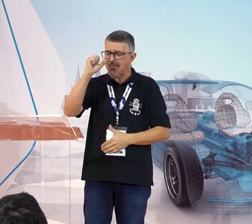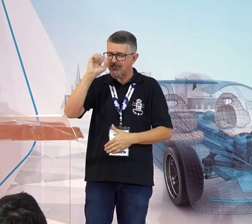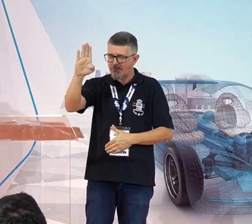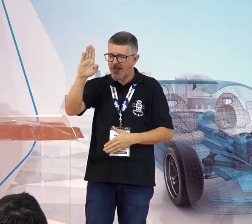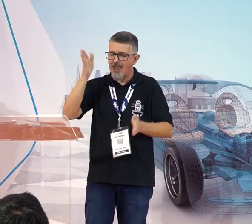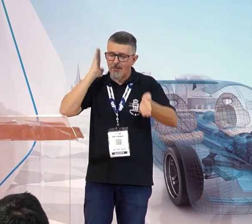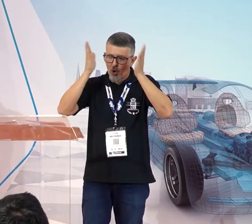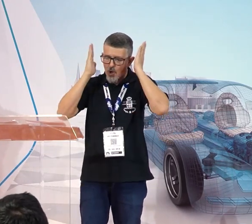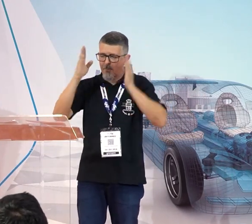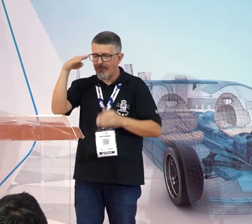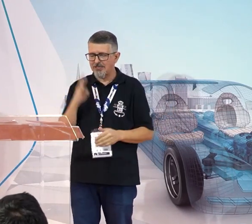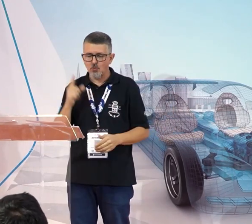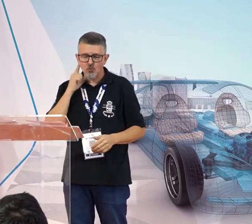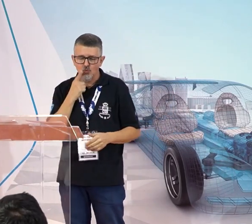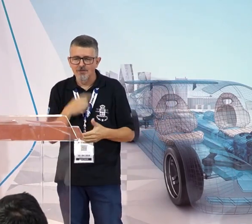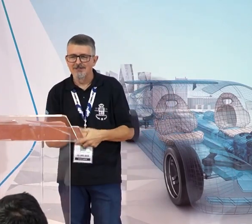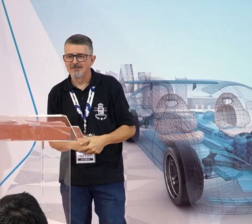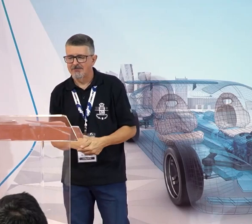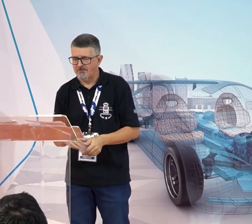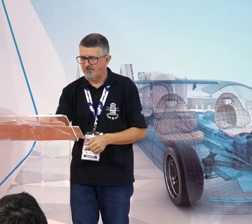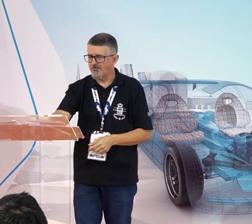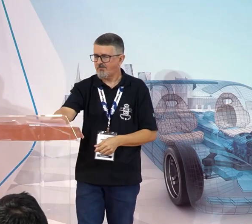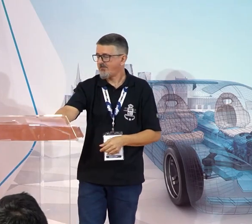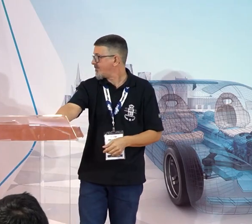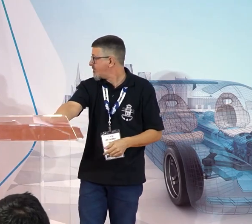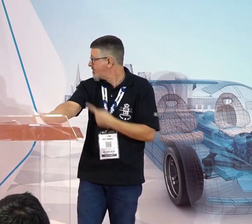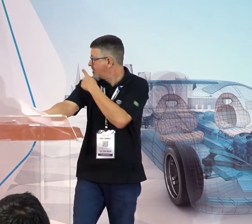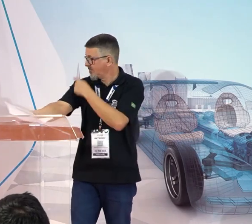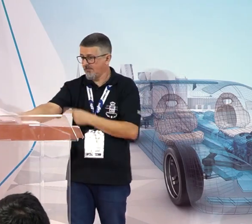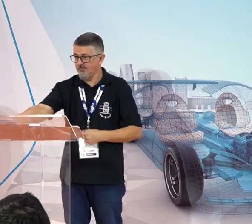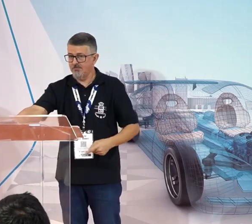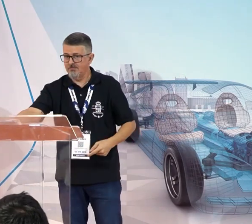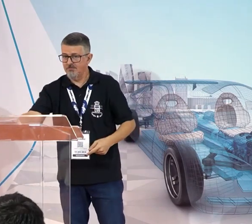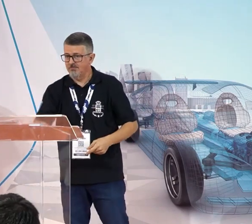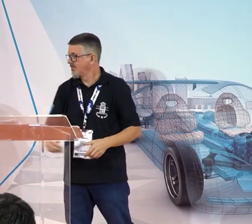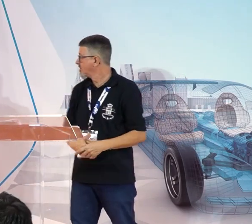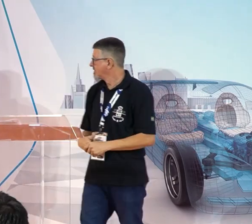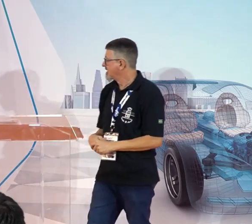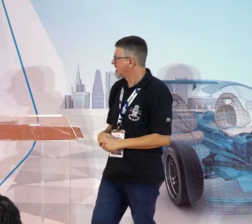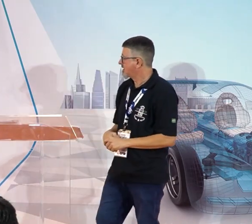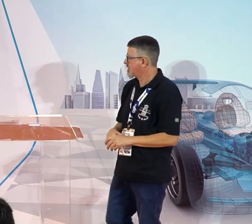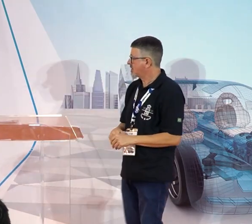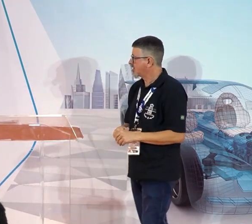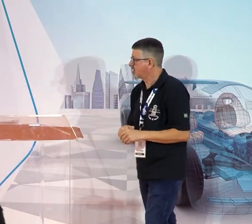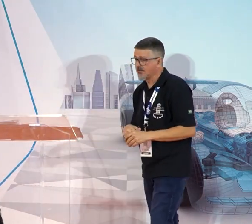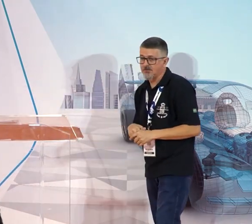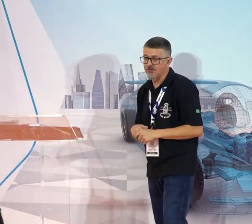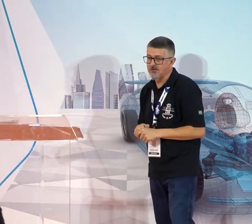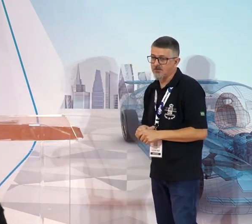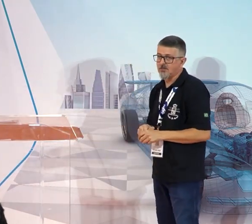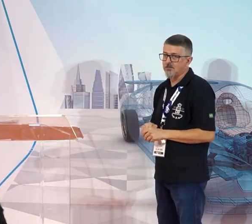Ele é também líder dos caminhoneiros suítos do Brasil. Agora, vamos passar o vídeo do Adilson.